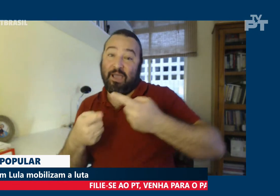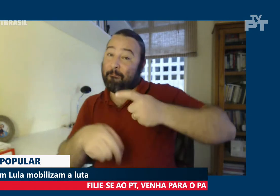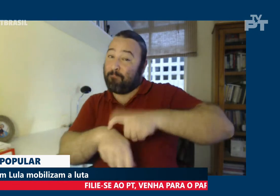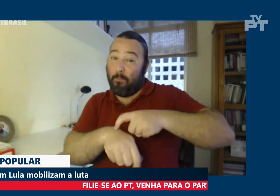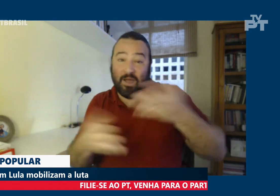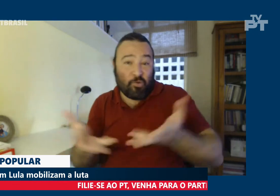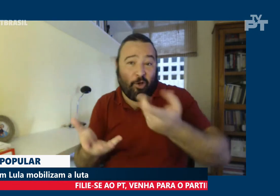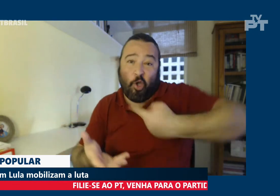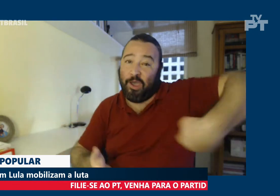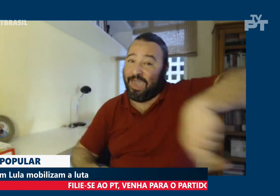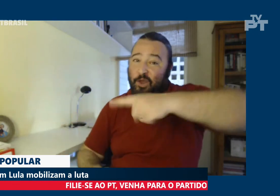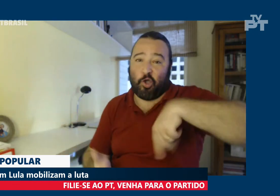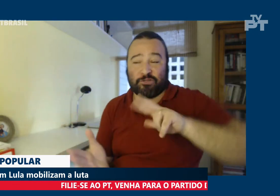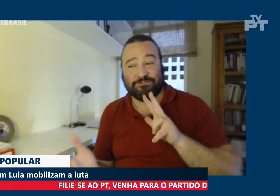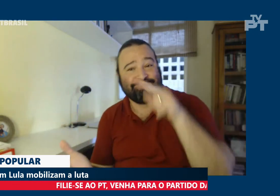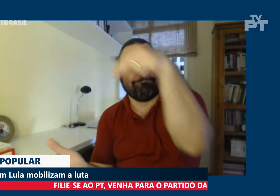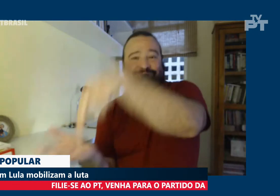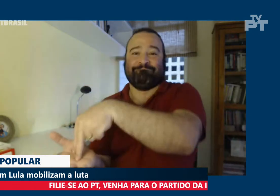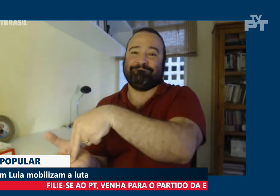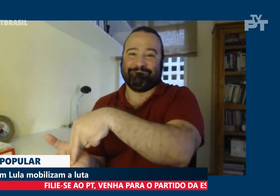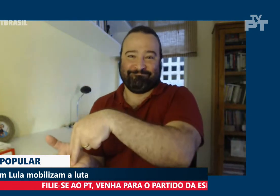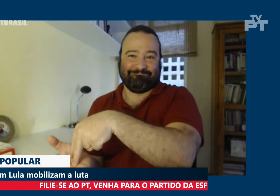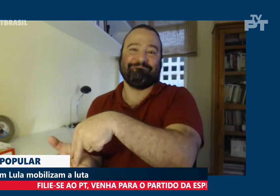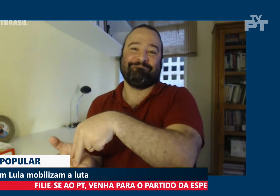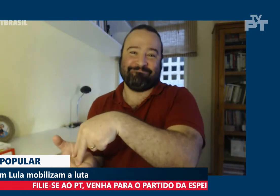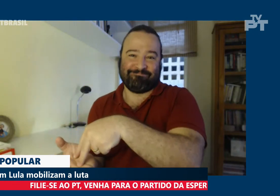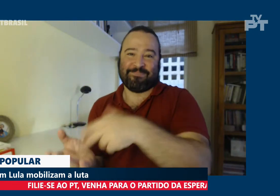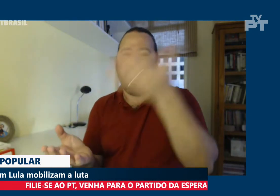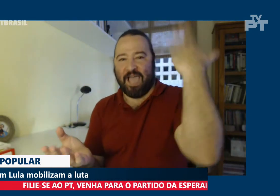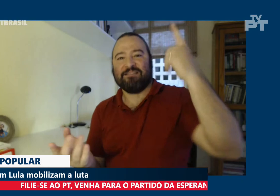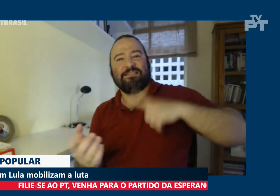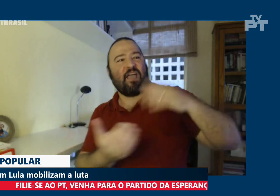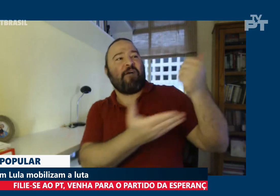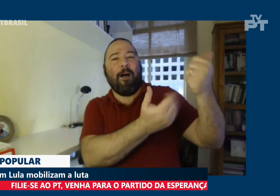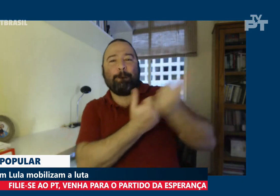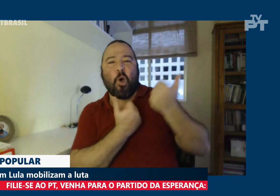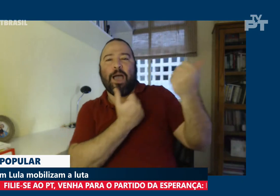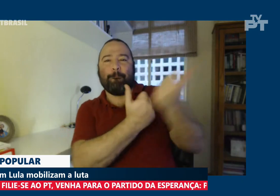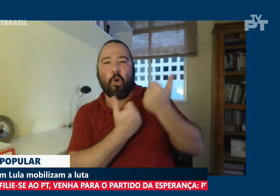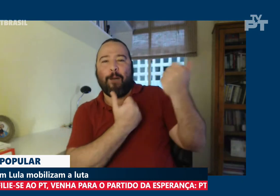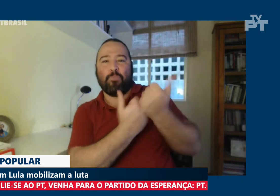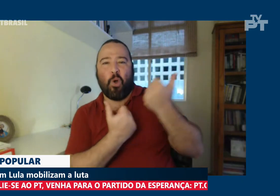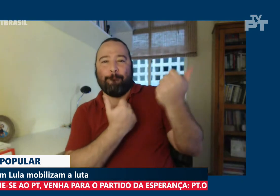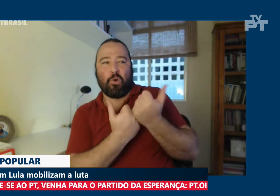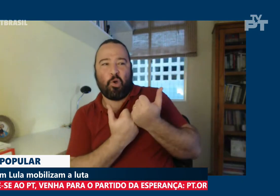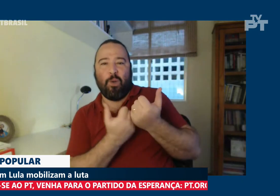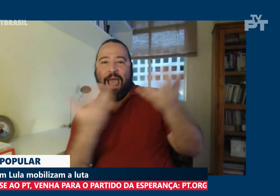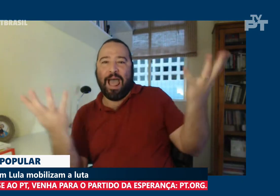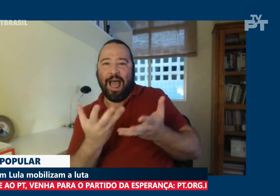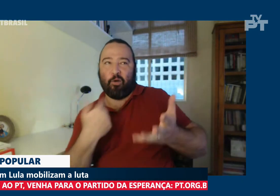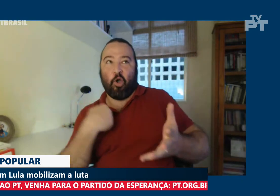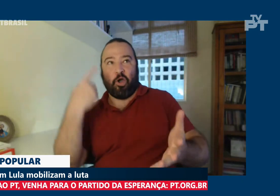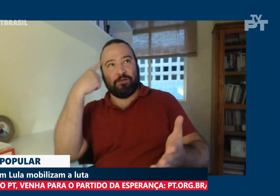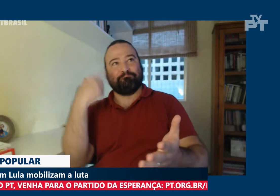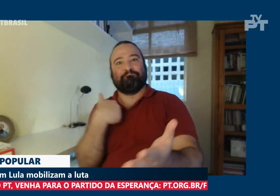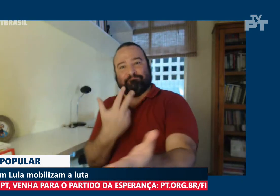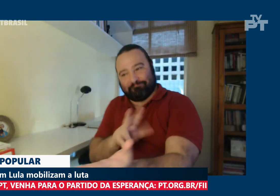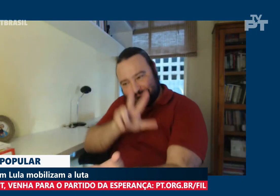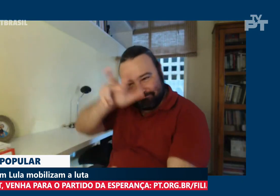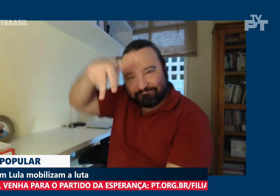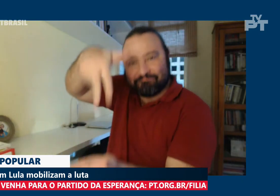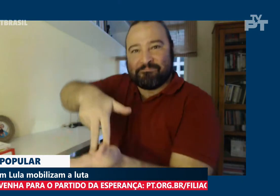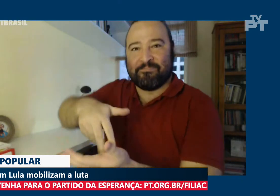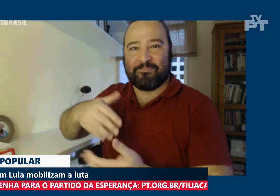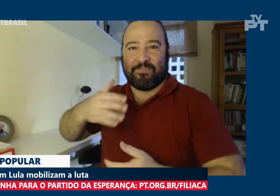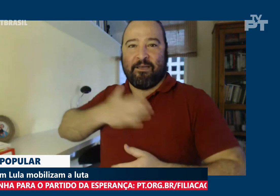da sociedade e os ouvintes precisam estar abertos também, porque agora é o nosso momento de representatividade. Antes